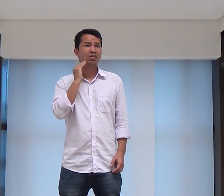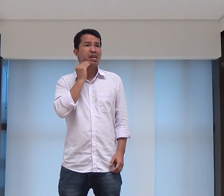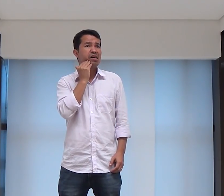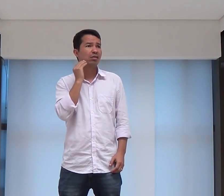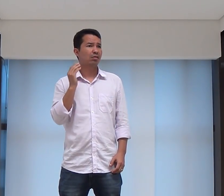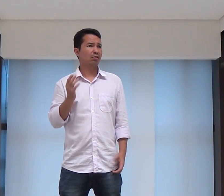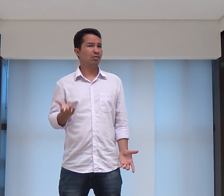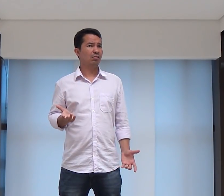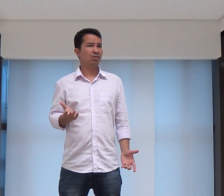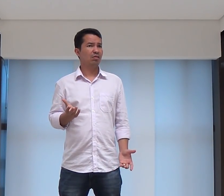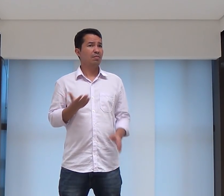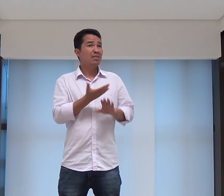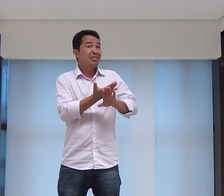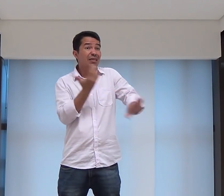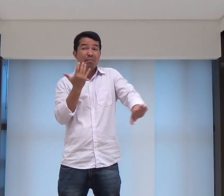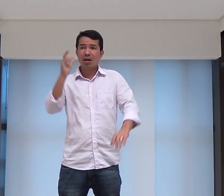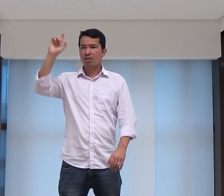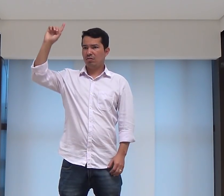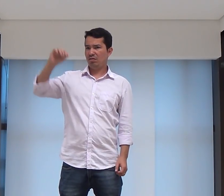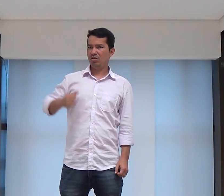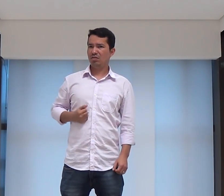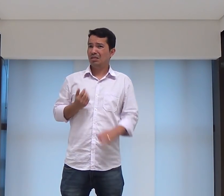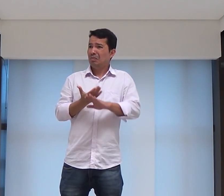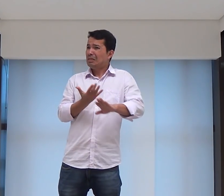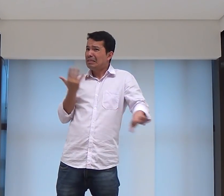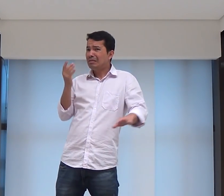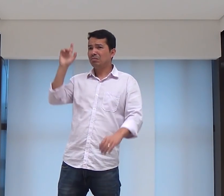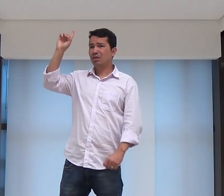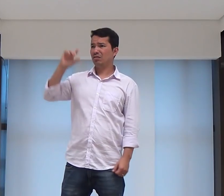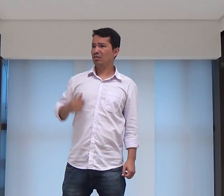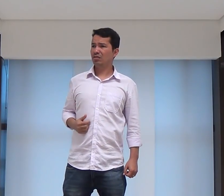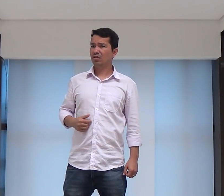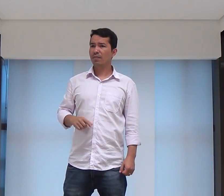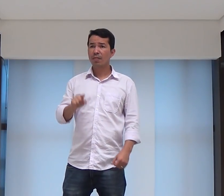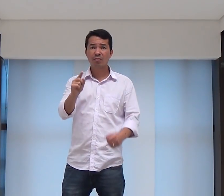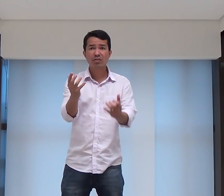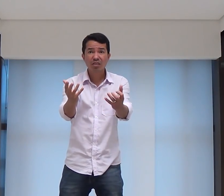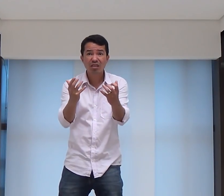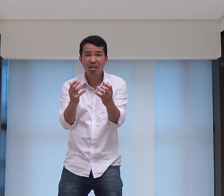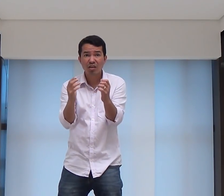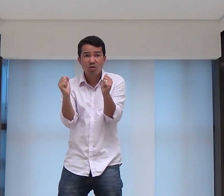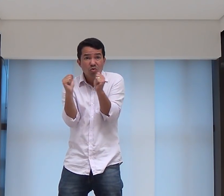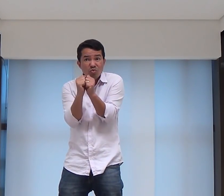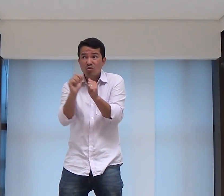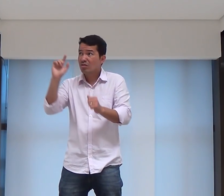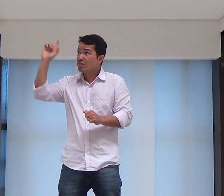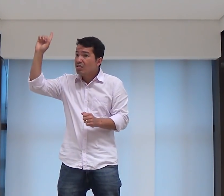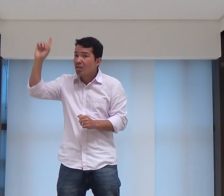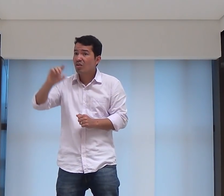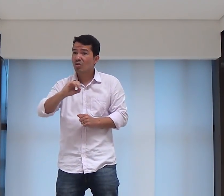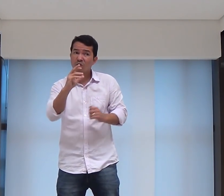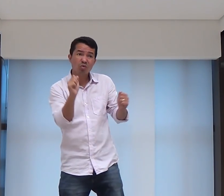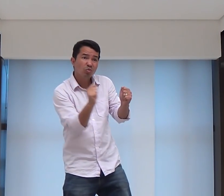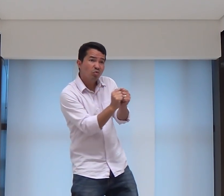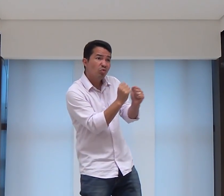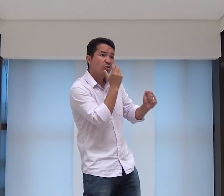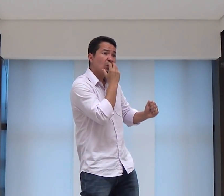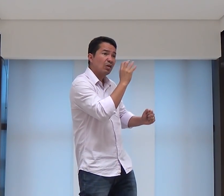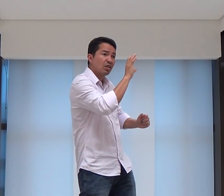lado. Você apresenta defeitos. Isso tudo te afasta de Deus. Se você quer andar com